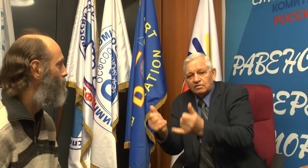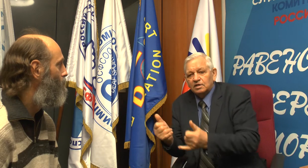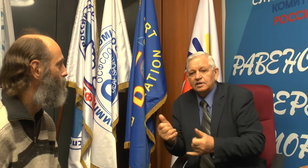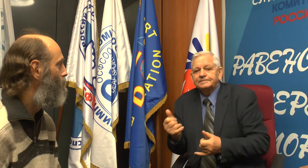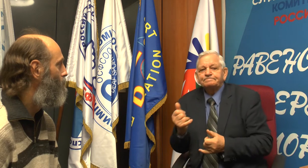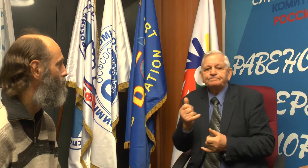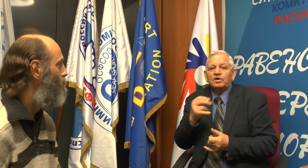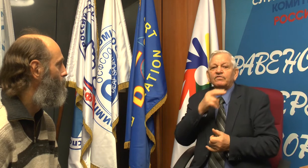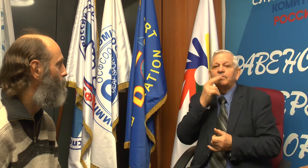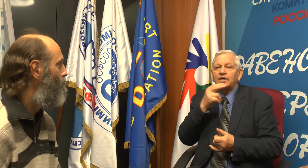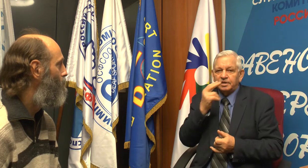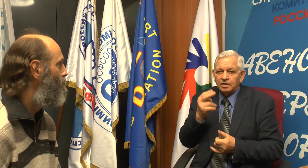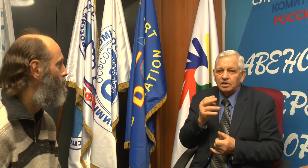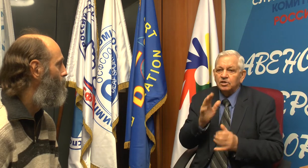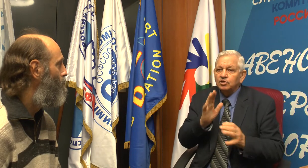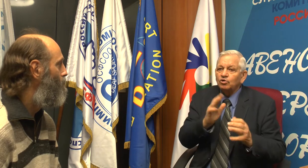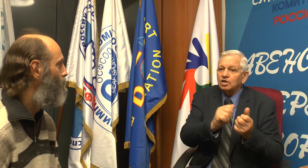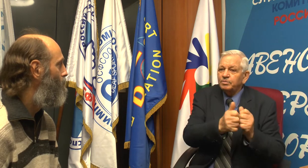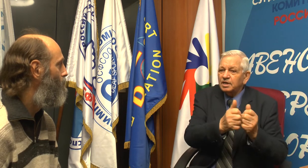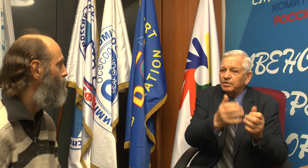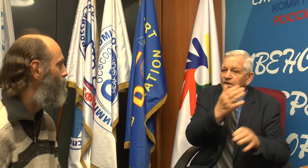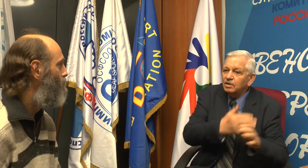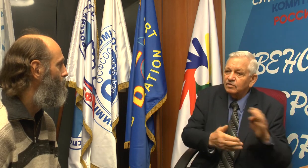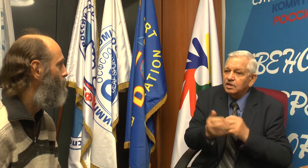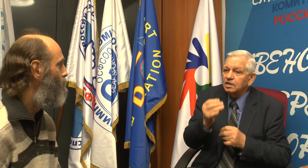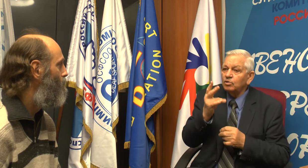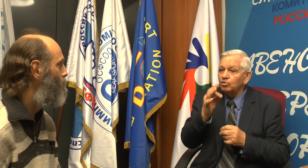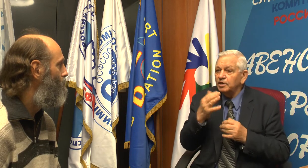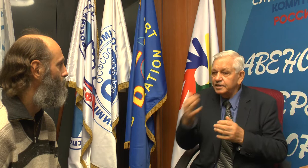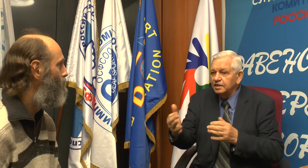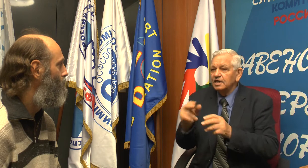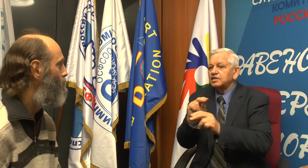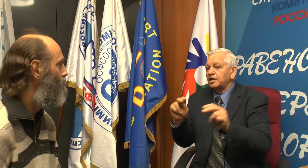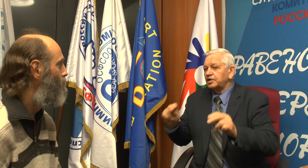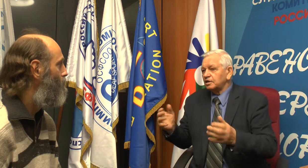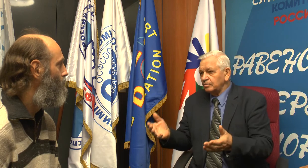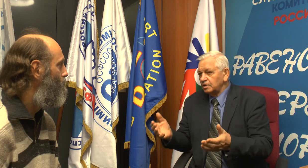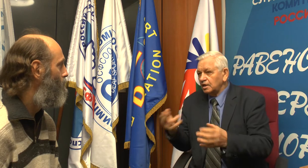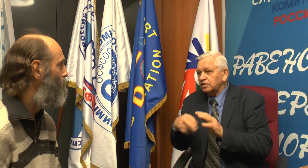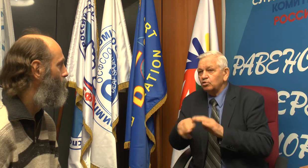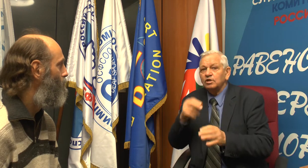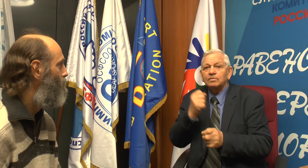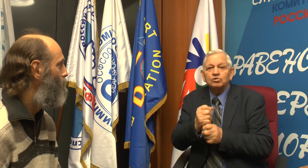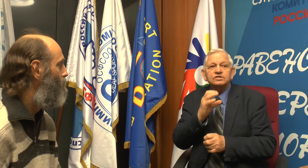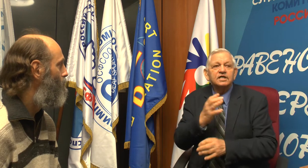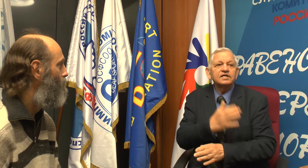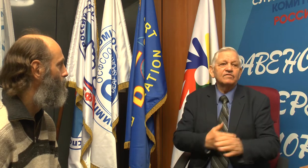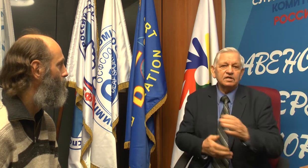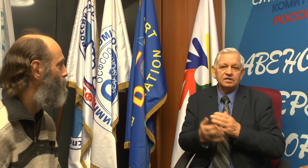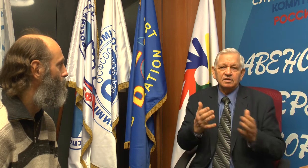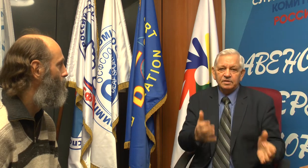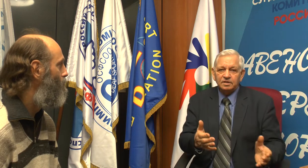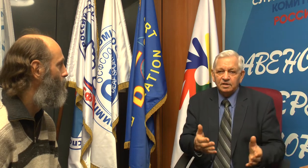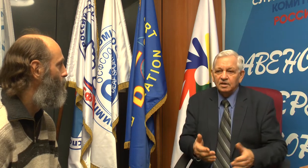оказывало внимание не только спортсменам-инвалидам, но и тренерам, которые работают с инвалидами.